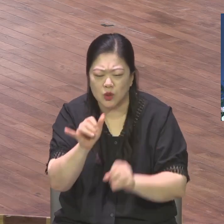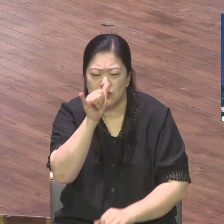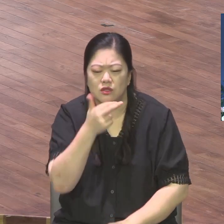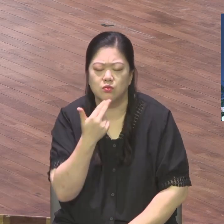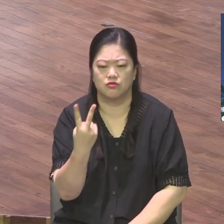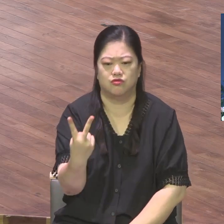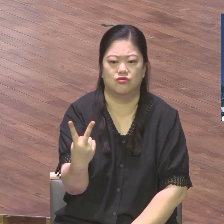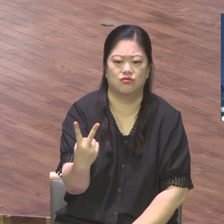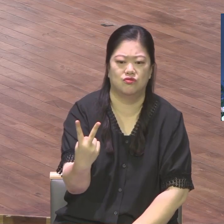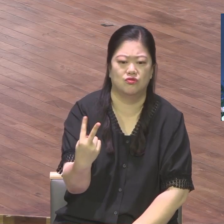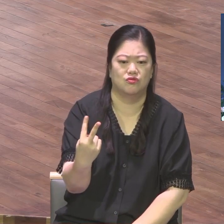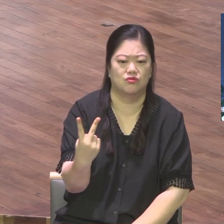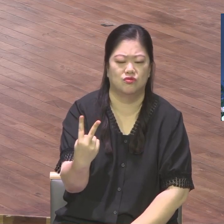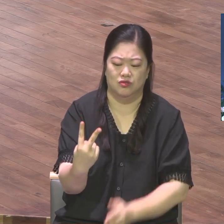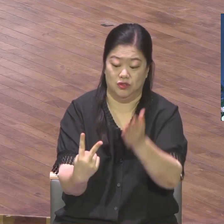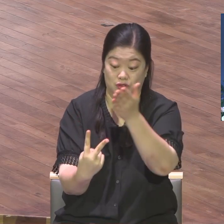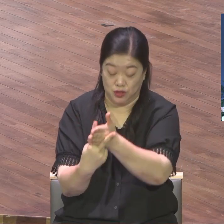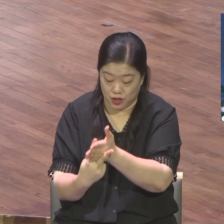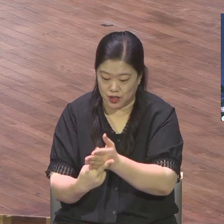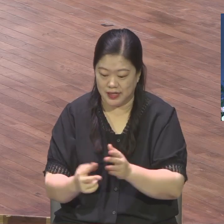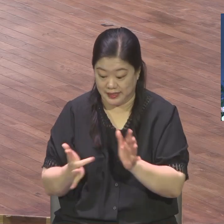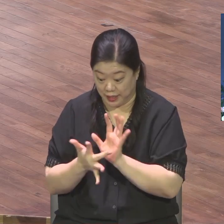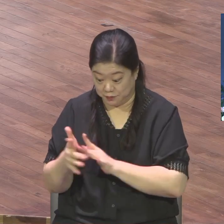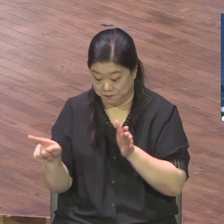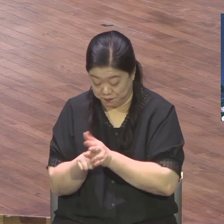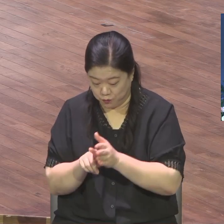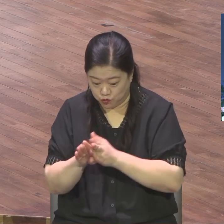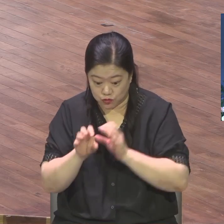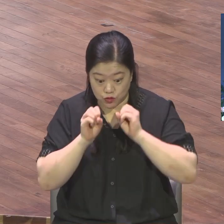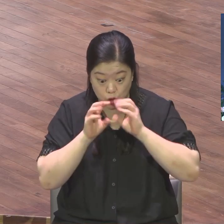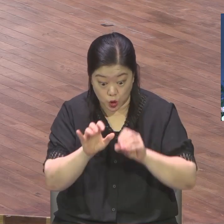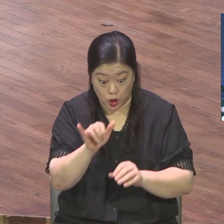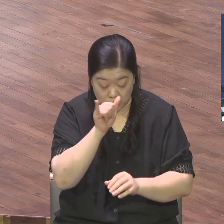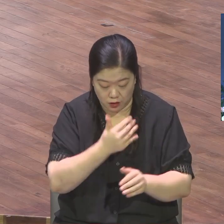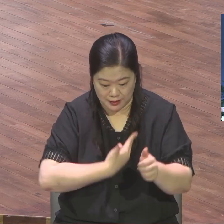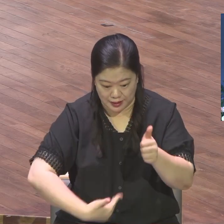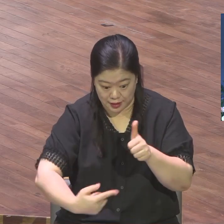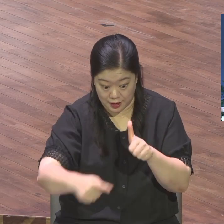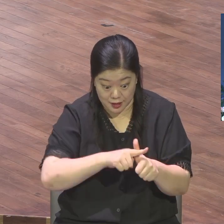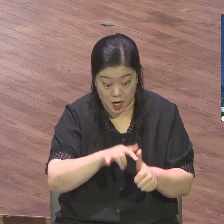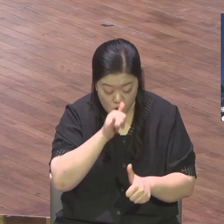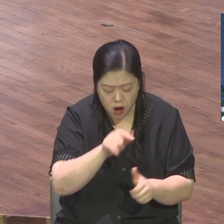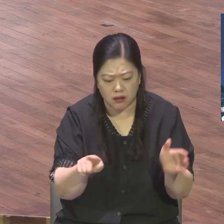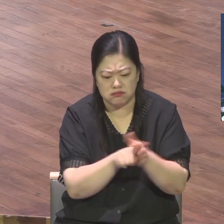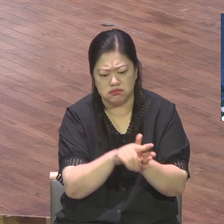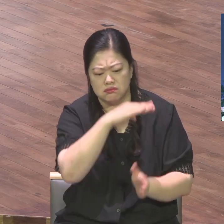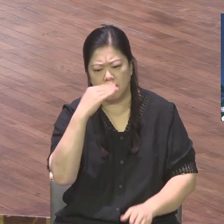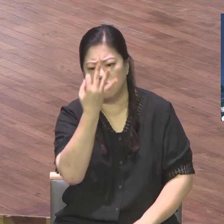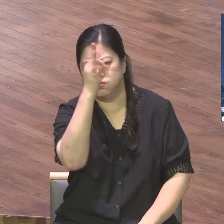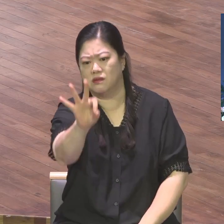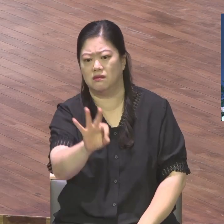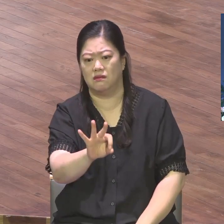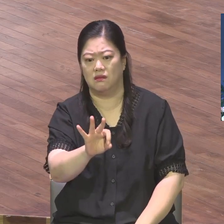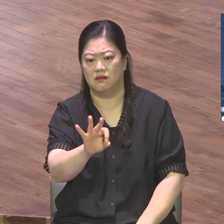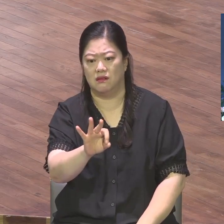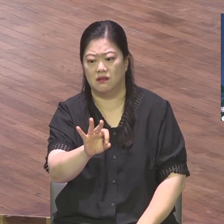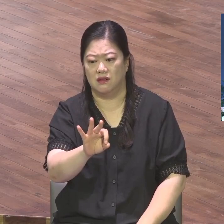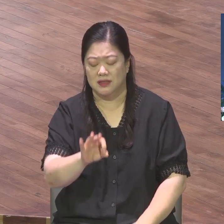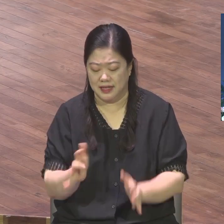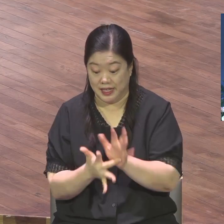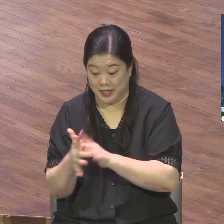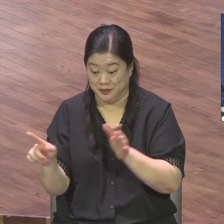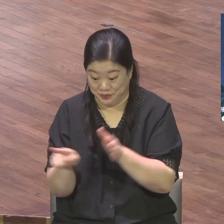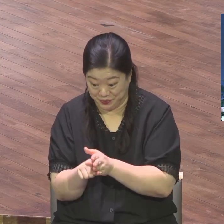대한 관심과 거기에 대한 헌신이 있느냐, 거기에 올인하는 삶을 사느냐, 얼마나,